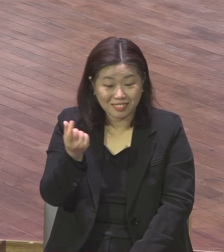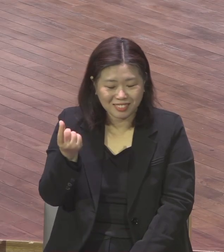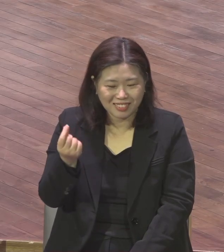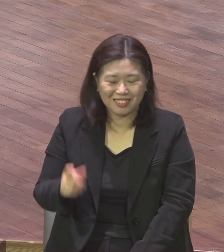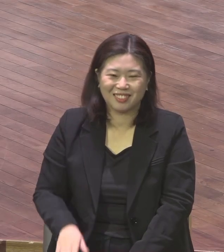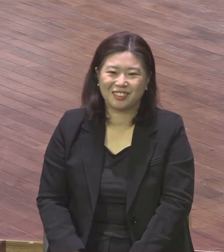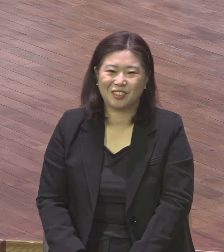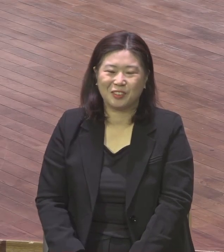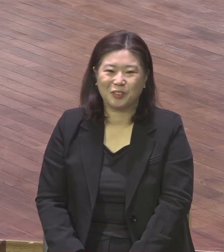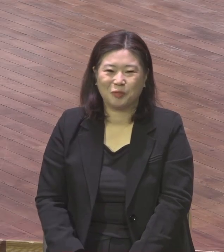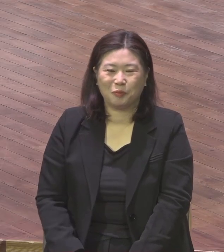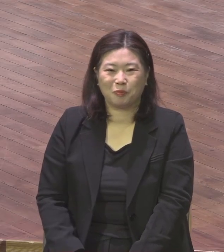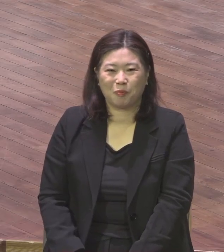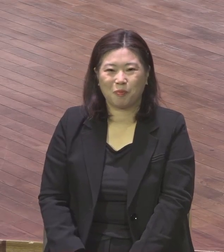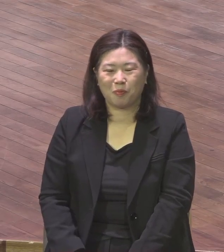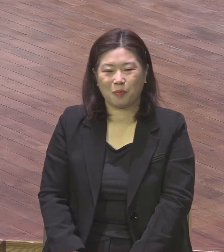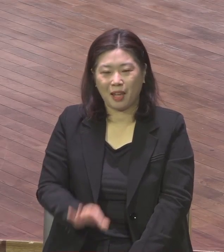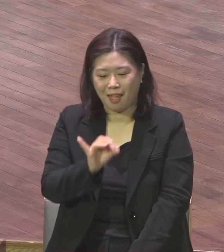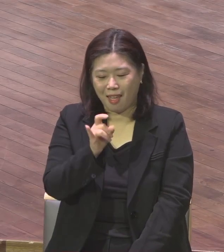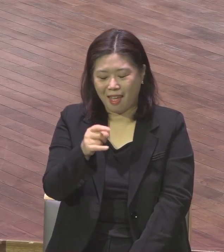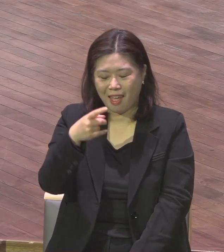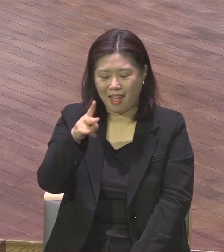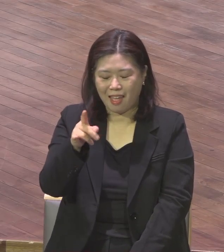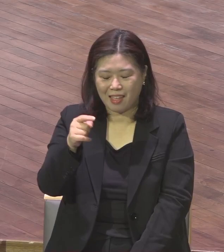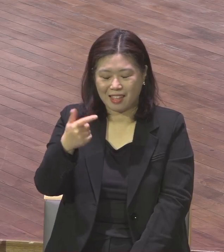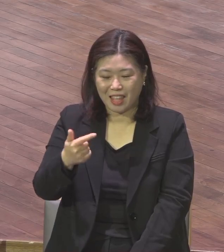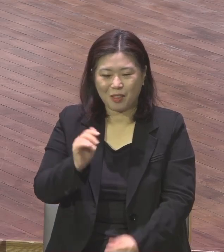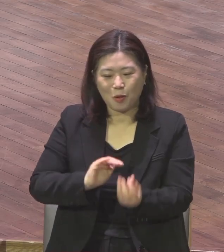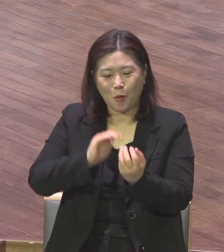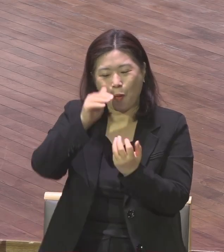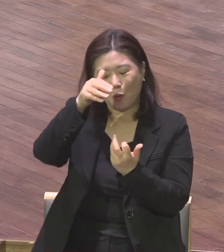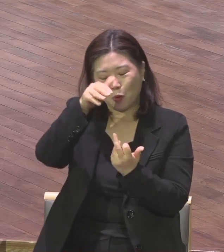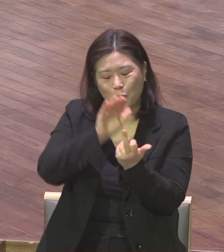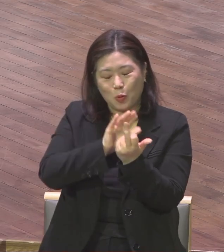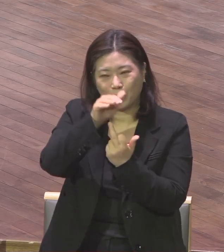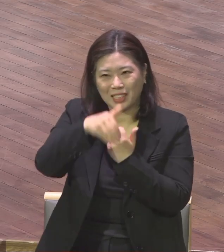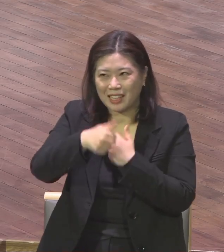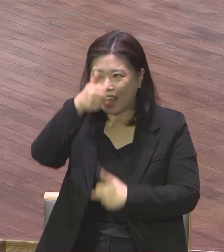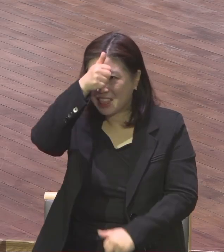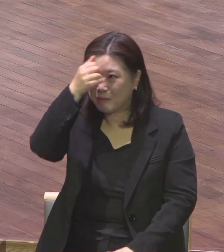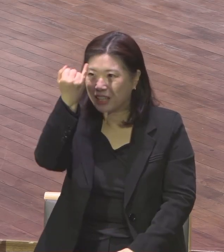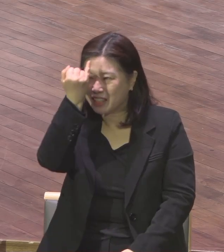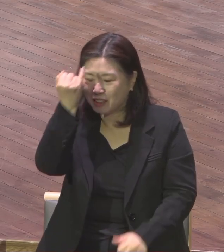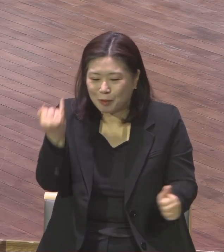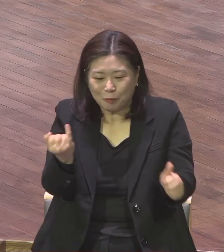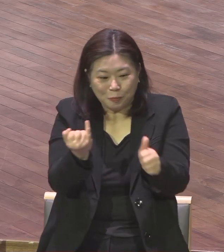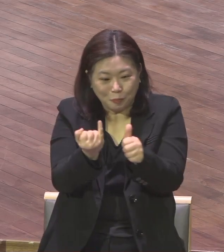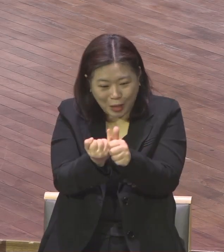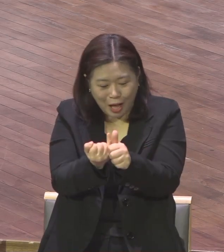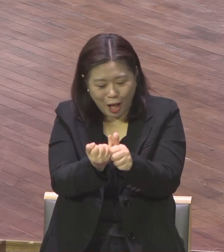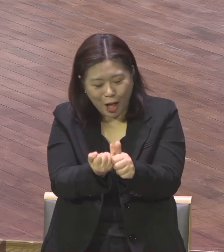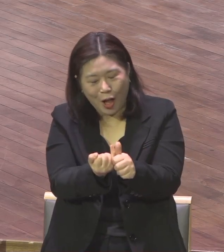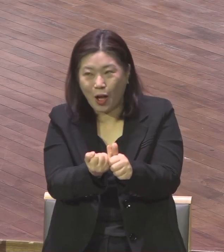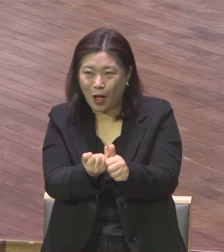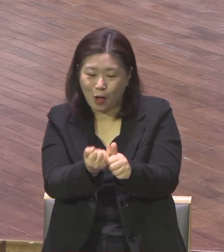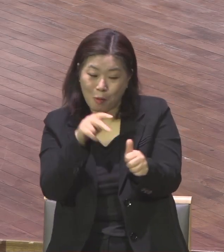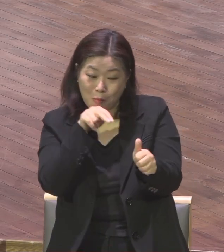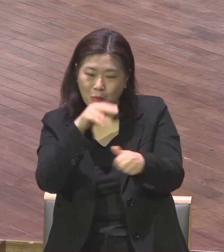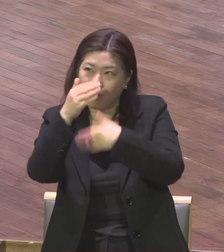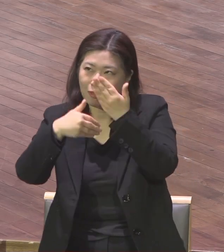가정을 만드시고 심히 좋았더라 그랬어요. 다른 거는 그냥 좋았더라 이렇게